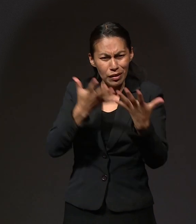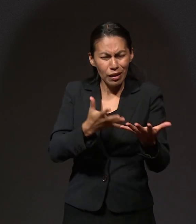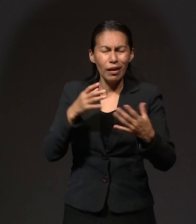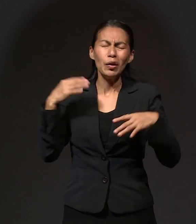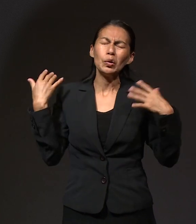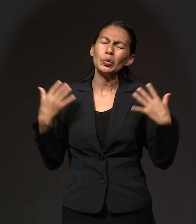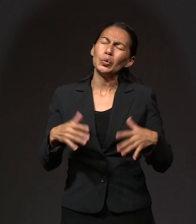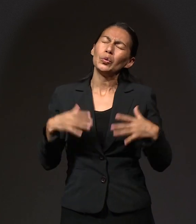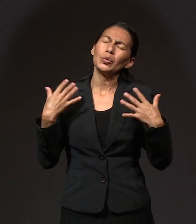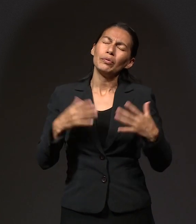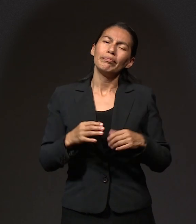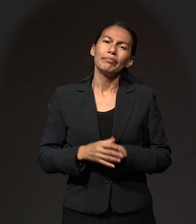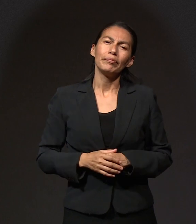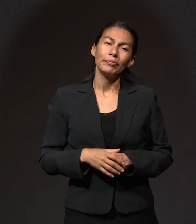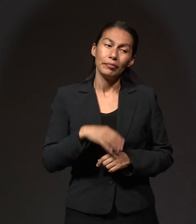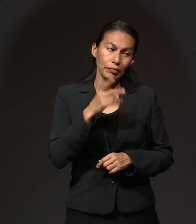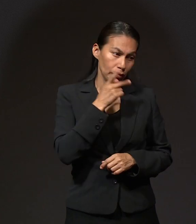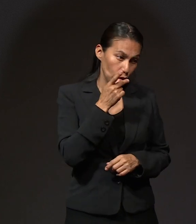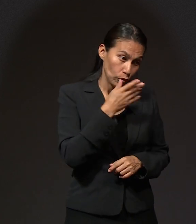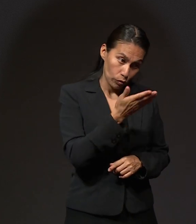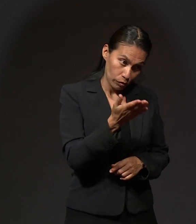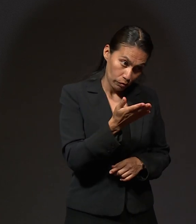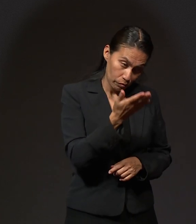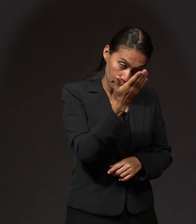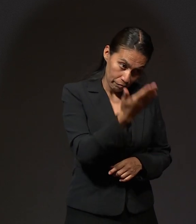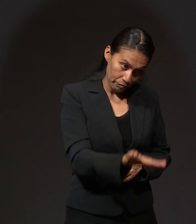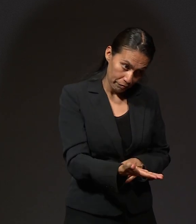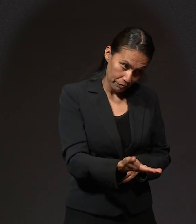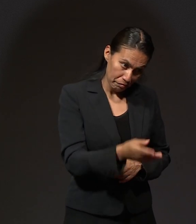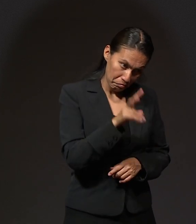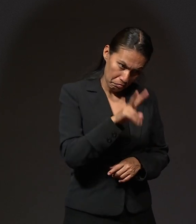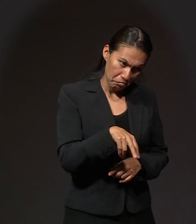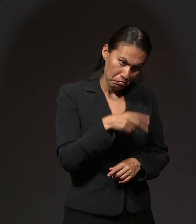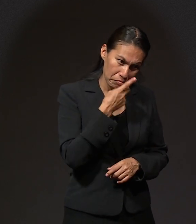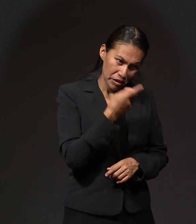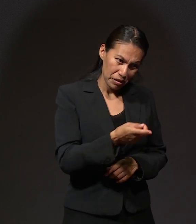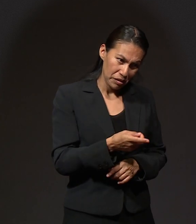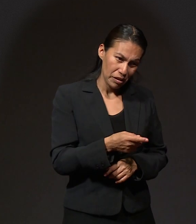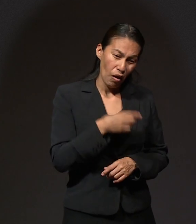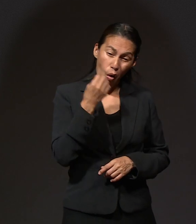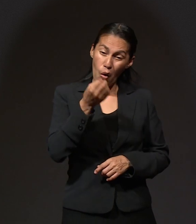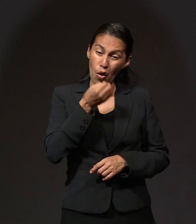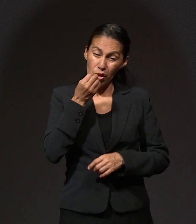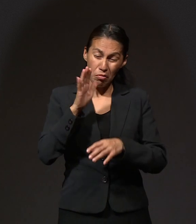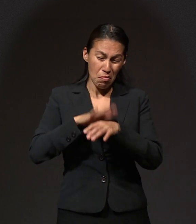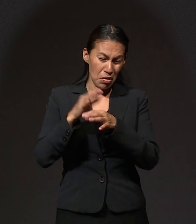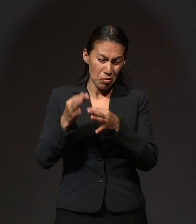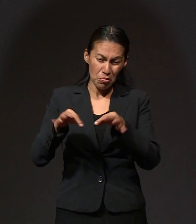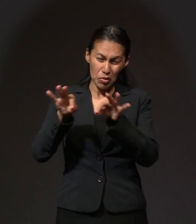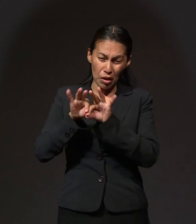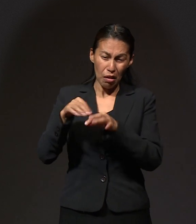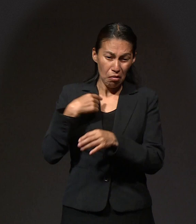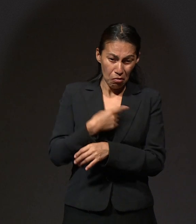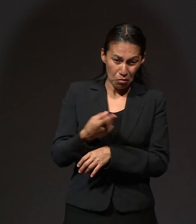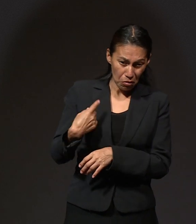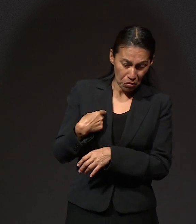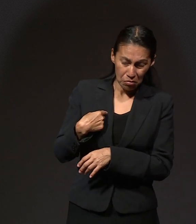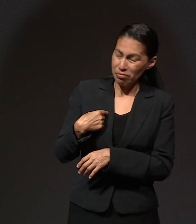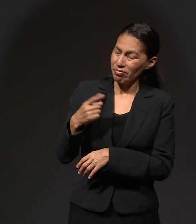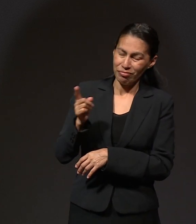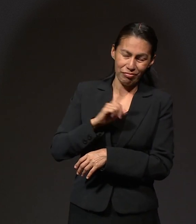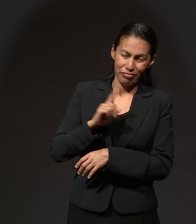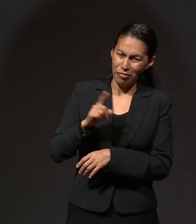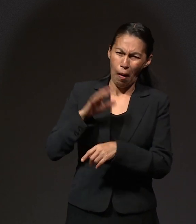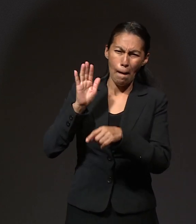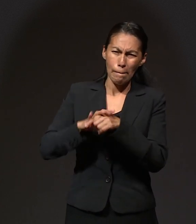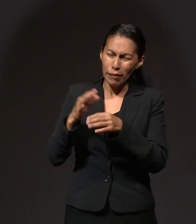e importante verdad. El centro de nuestra oración es Dios, sino nosotros. Y eso lo revela claramente